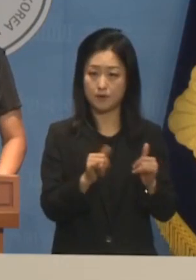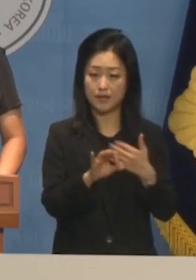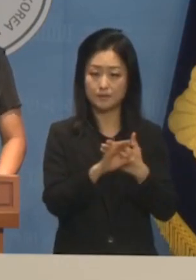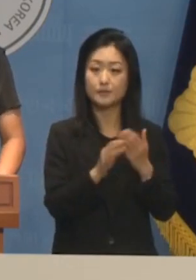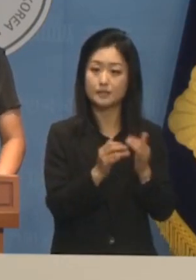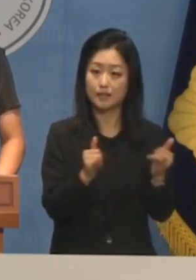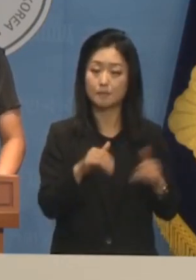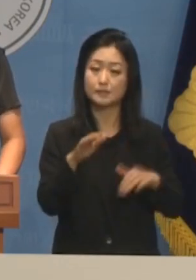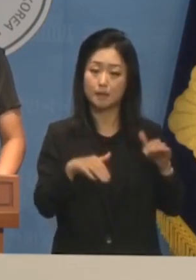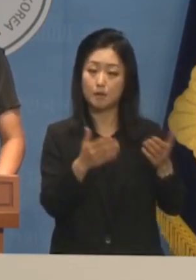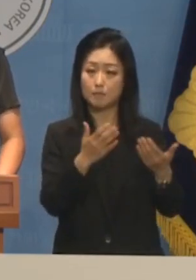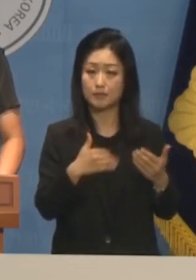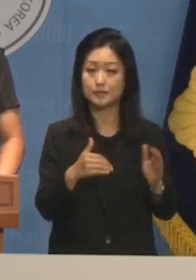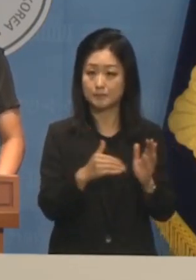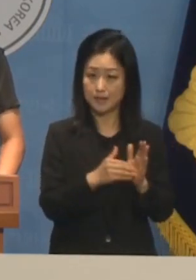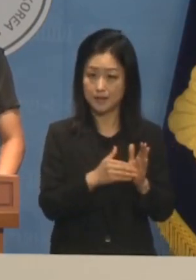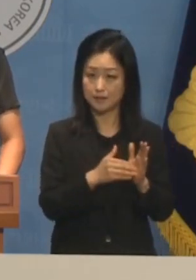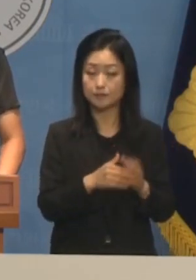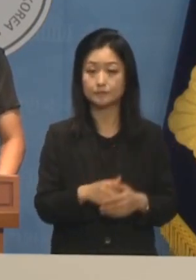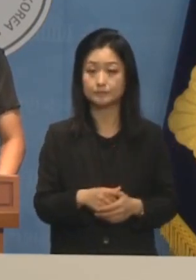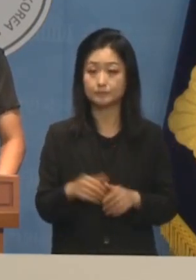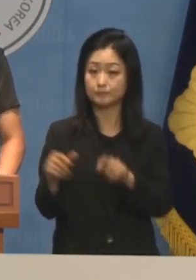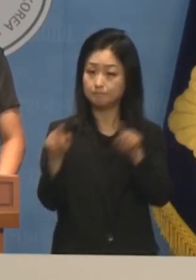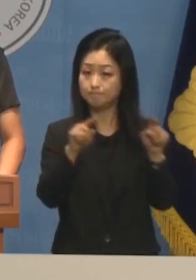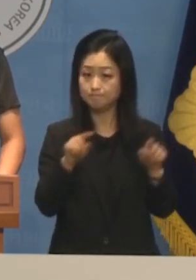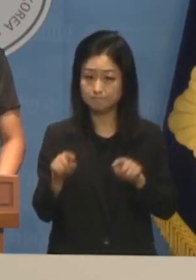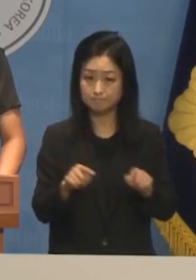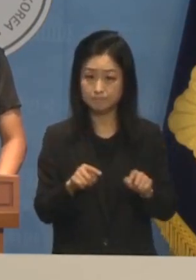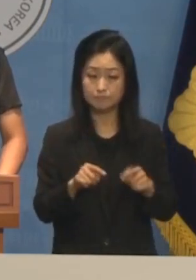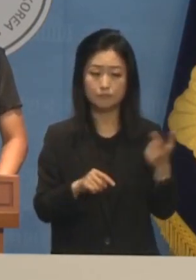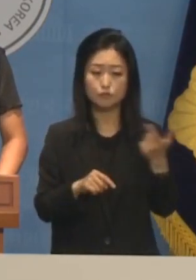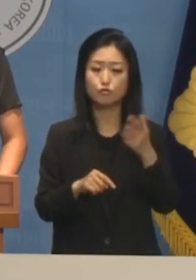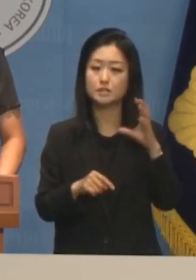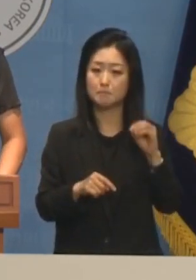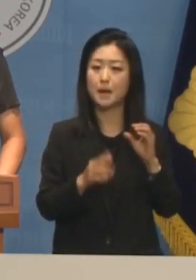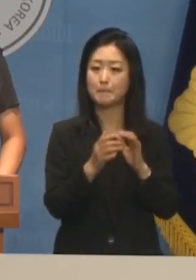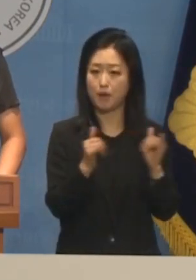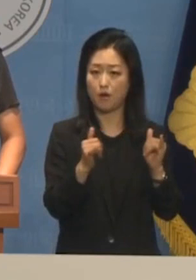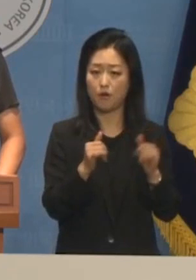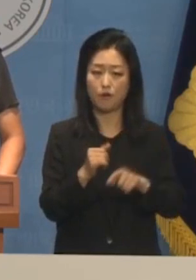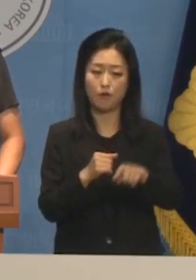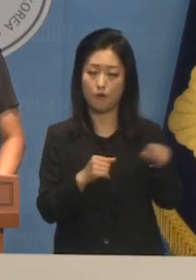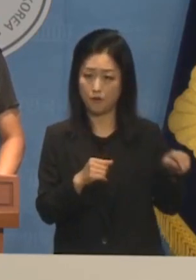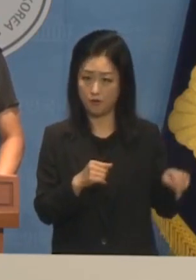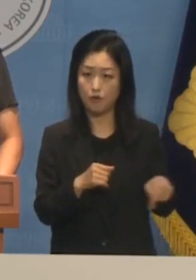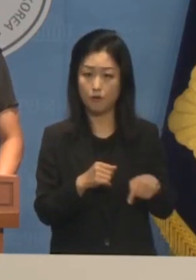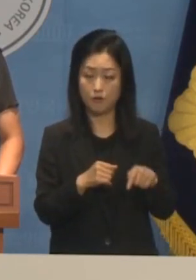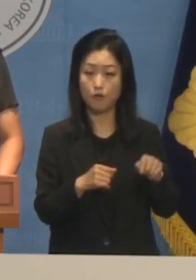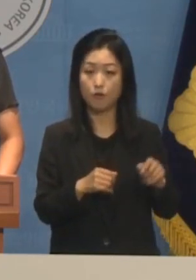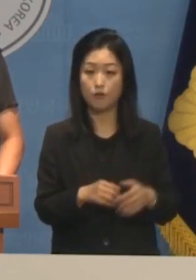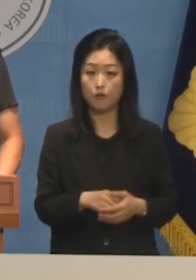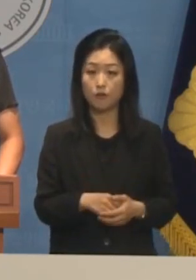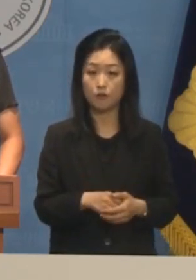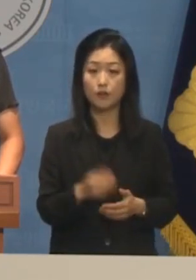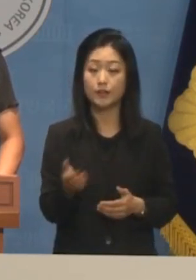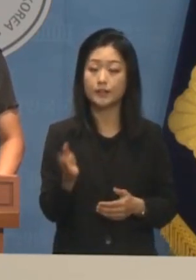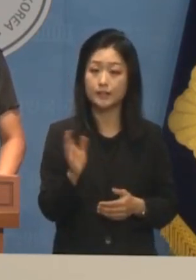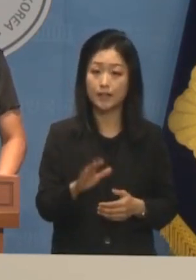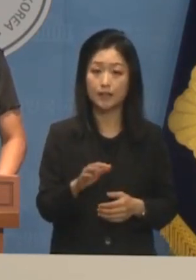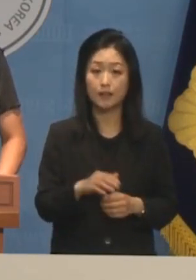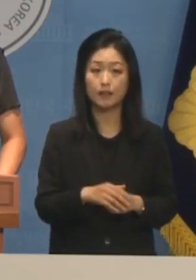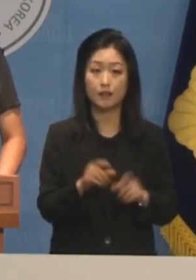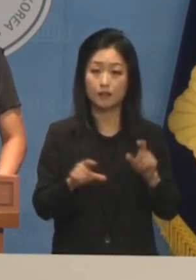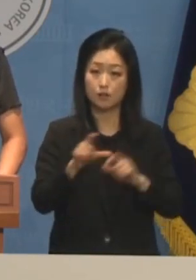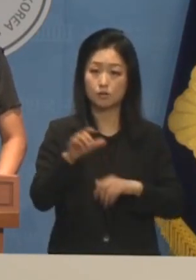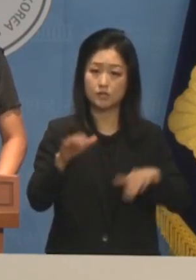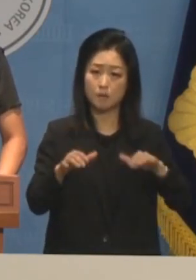차별을 받고 있습니다. 전국의 공무직 규모가 60만 명 정도 되고 있는 걸로 알고 있습니다. 그럼에도 불구하고 얼마나 더